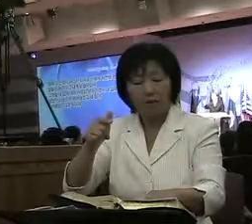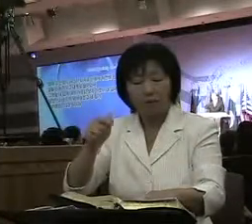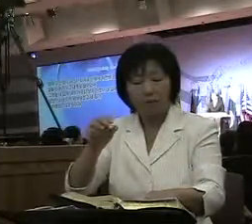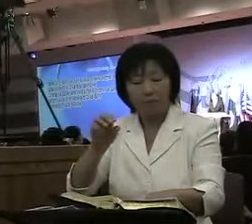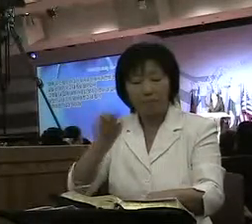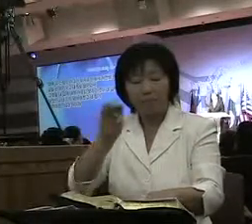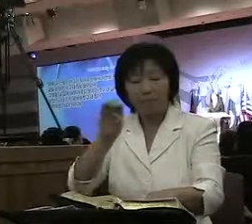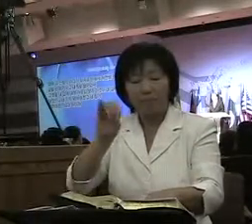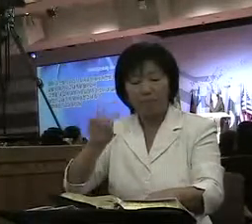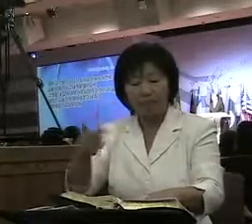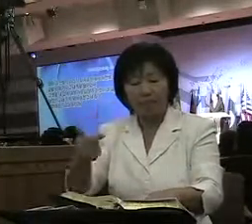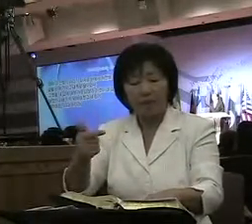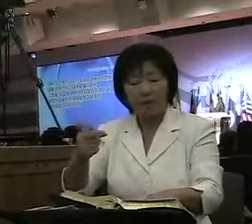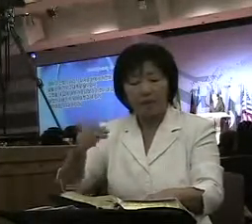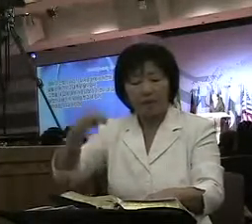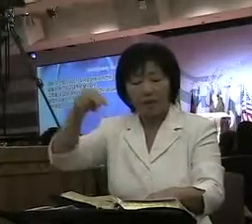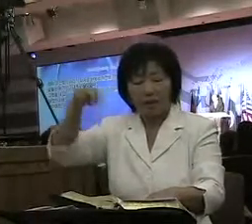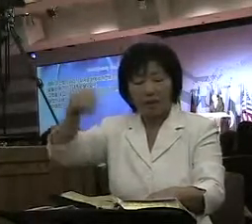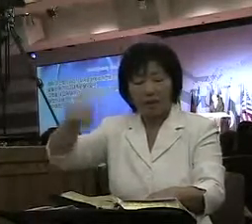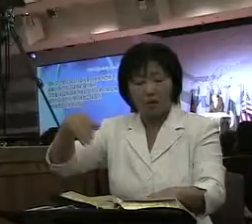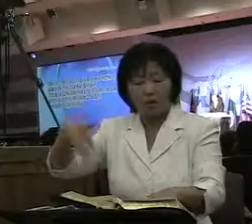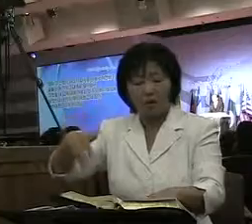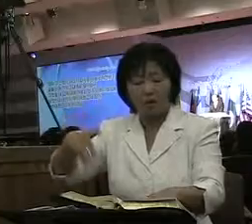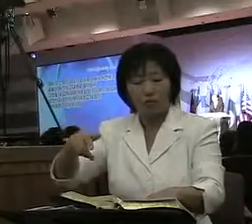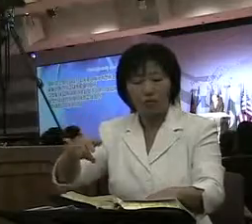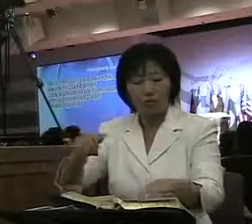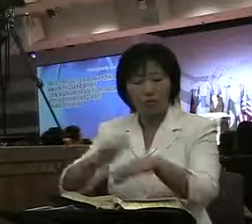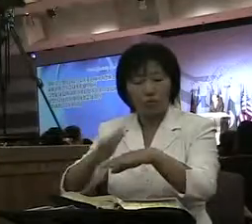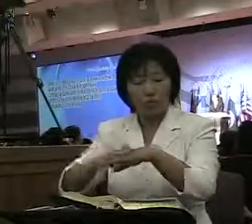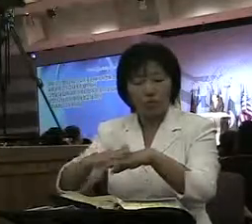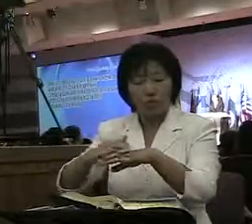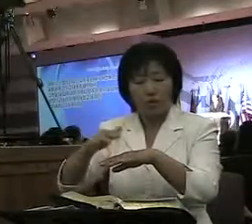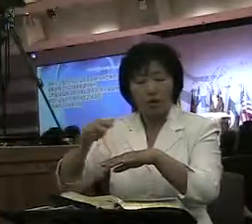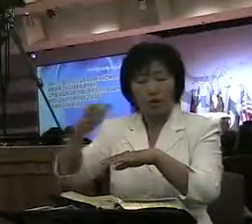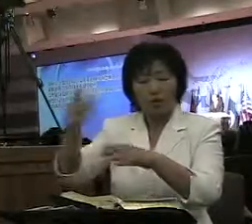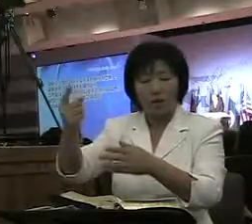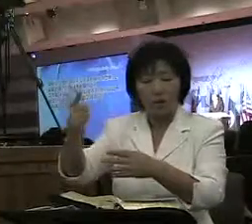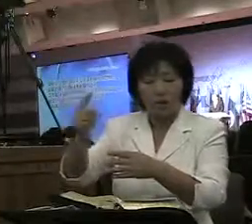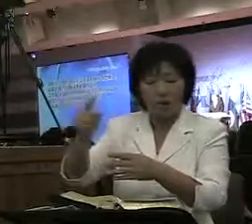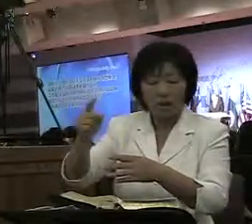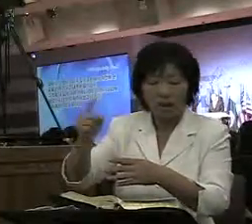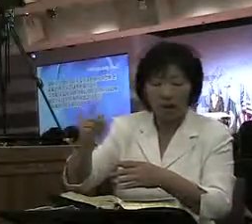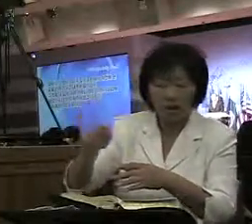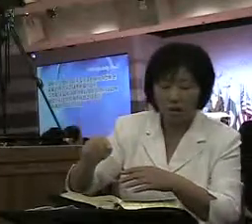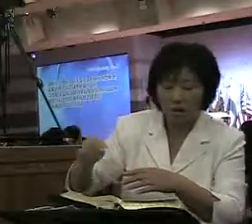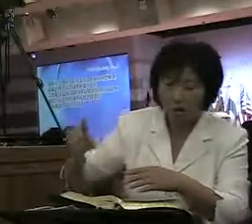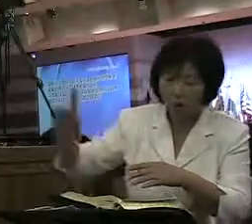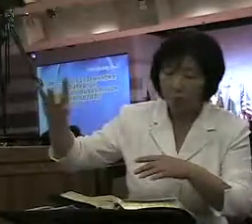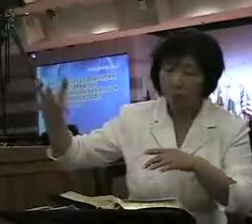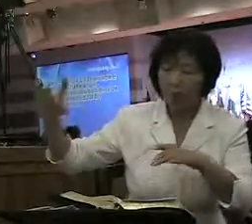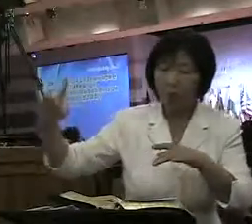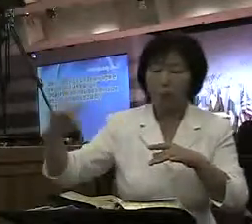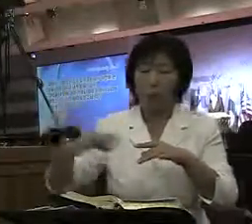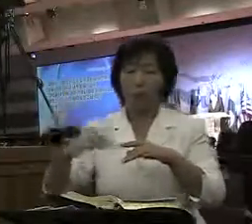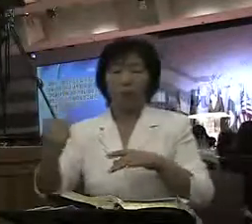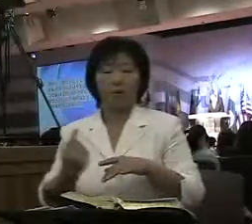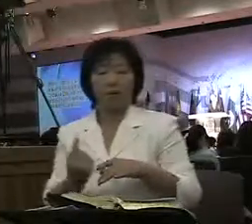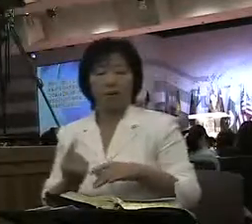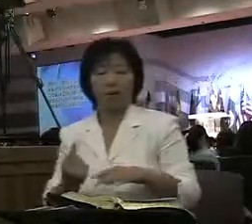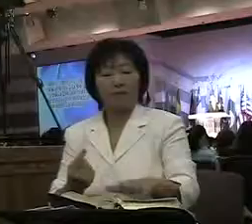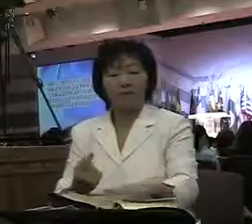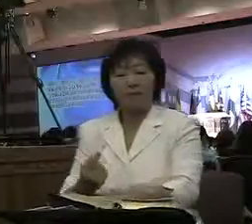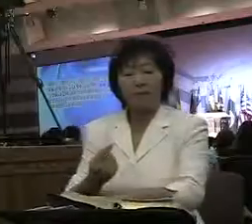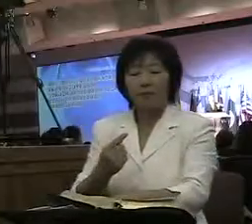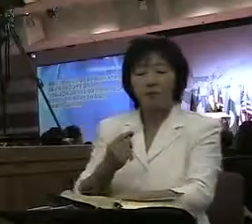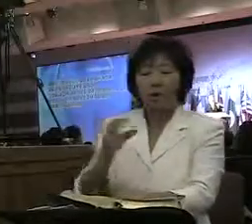이것이 내 입에 닿았으니 내 악이 지하여졌고 내 죄가 사하여 졌느니라 하더라.